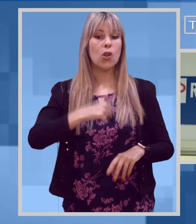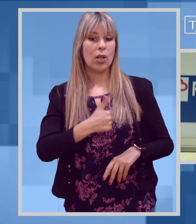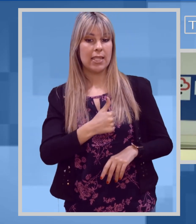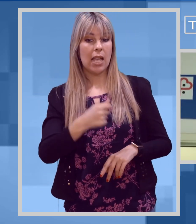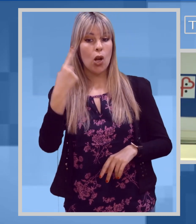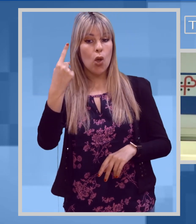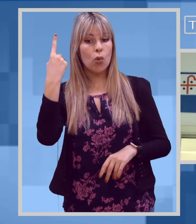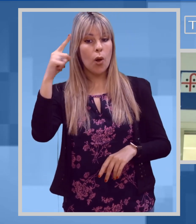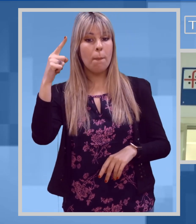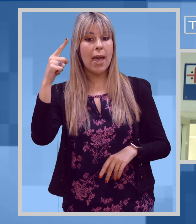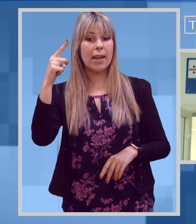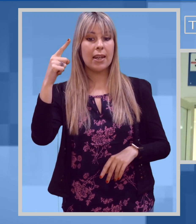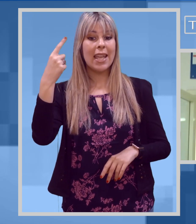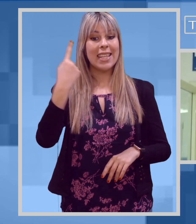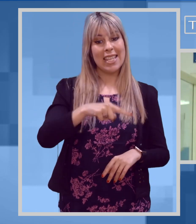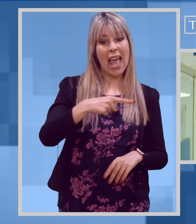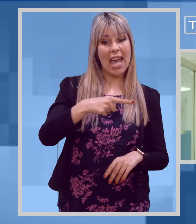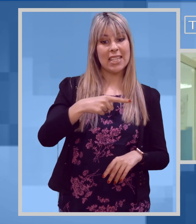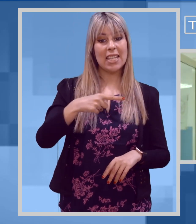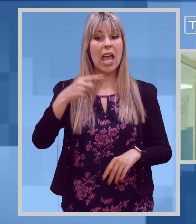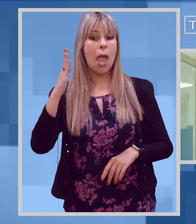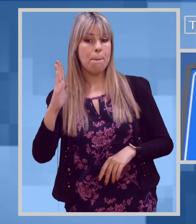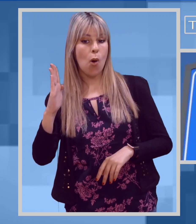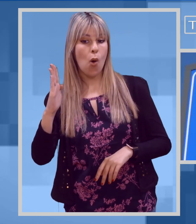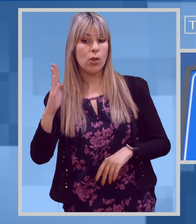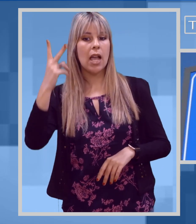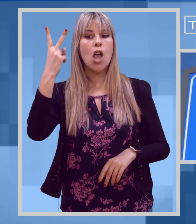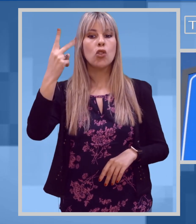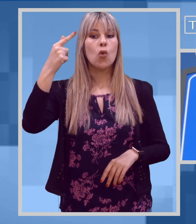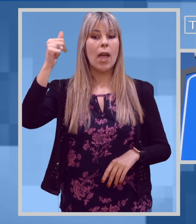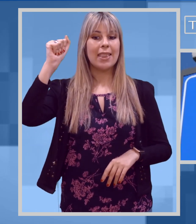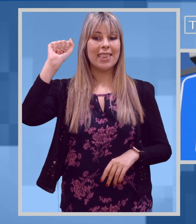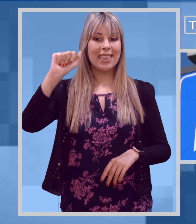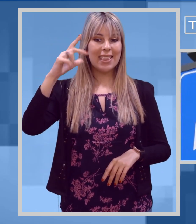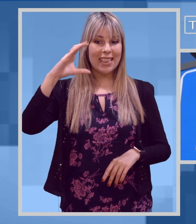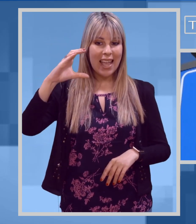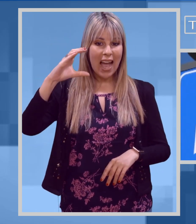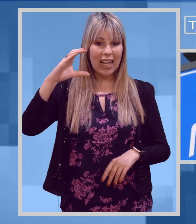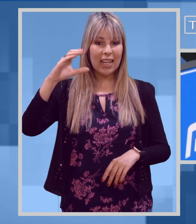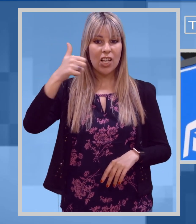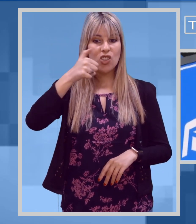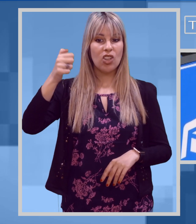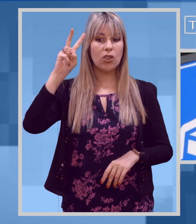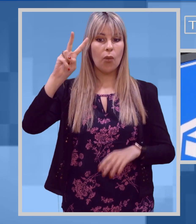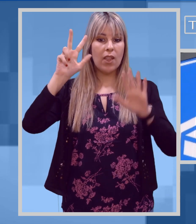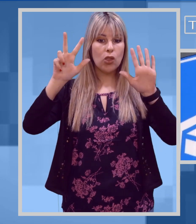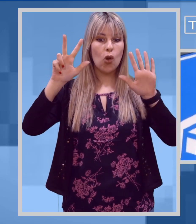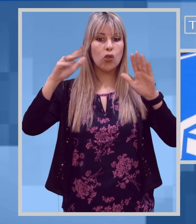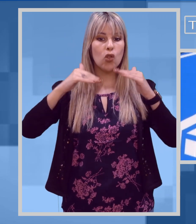1 rispettivamente per il Delogo di Ghilarza e il Mastino di Bosa, 2 TAC 128